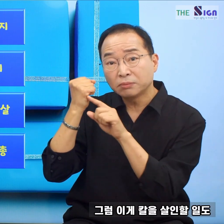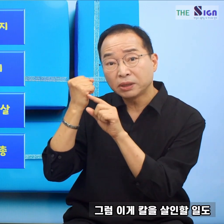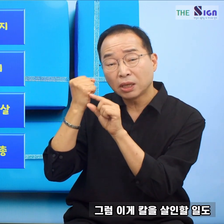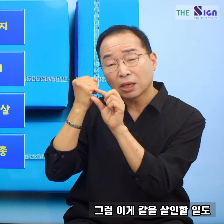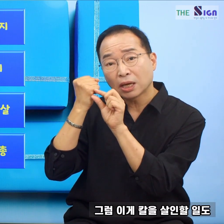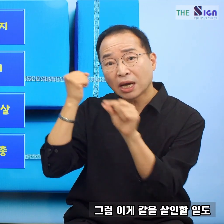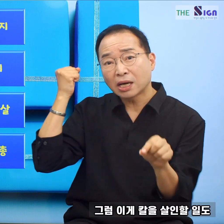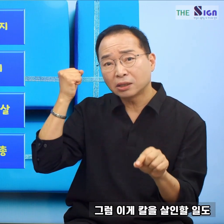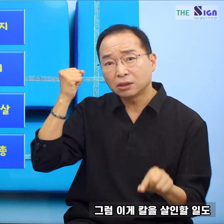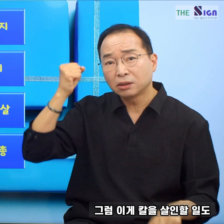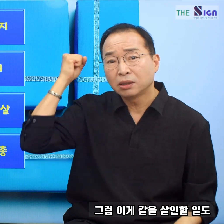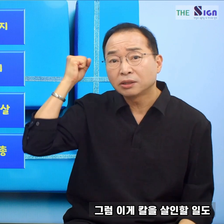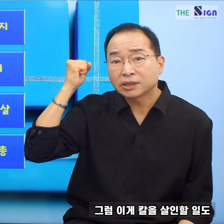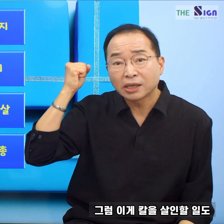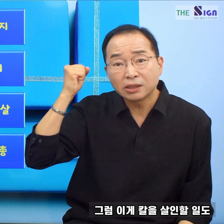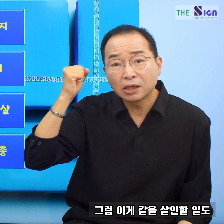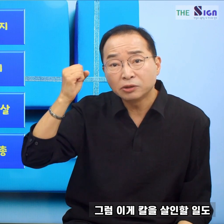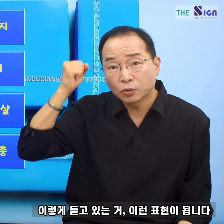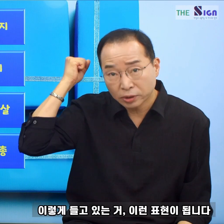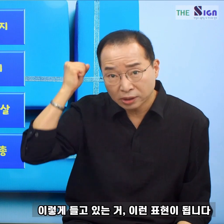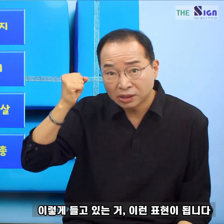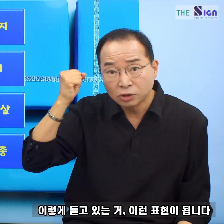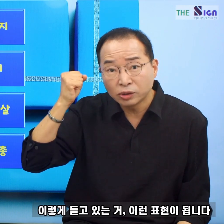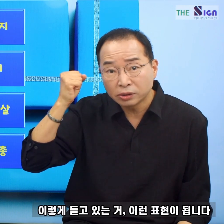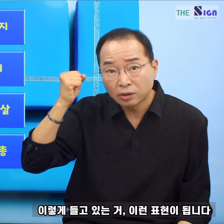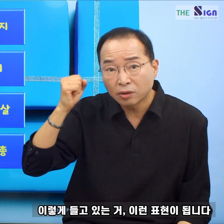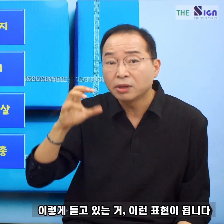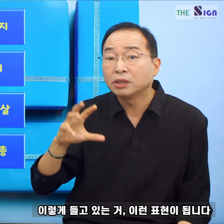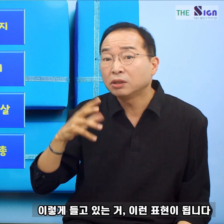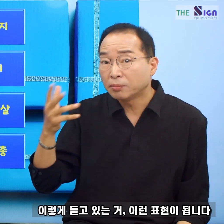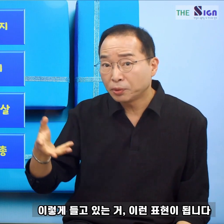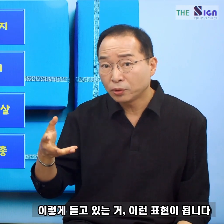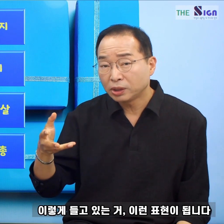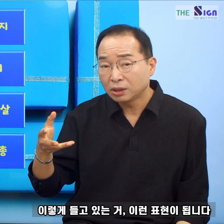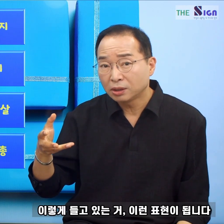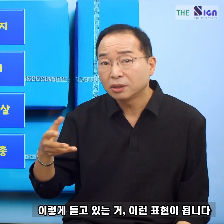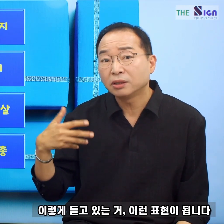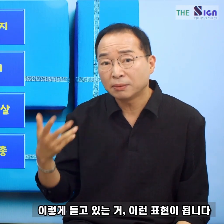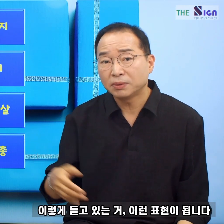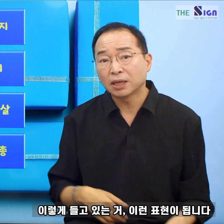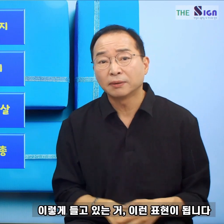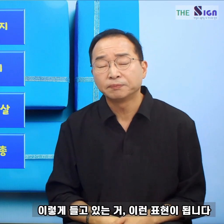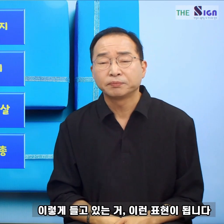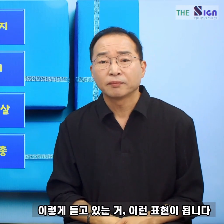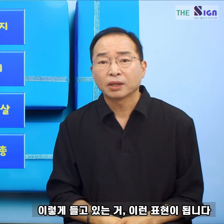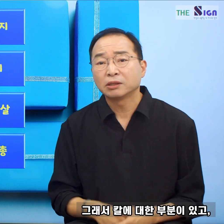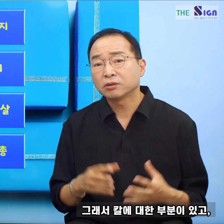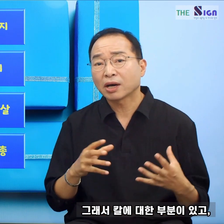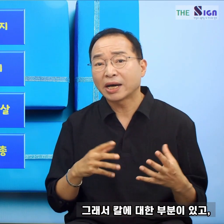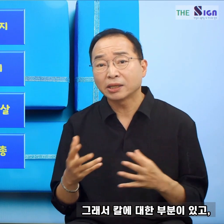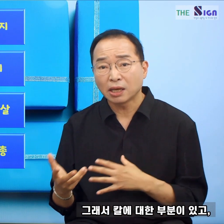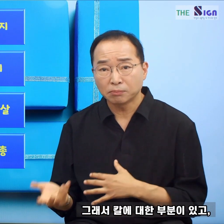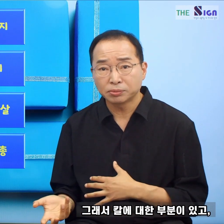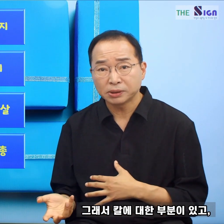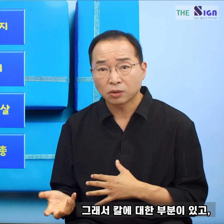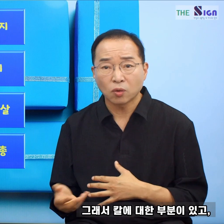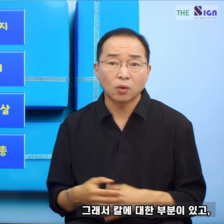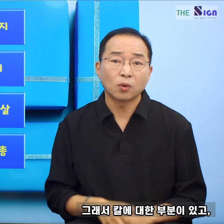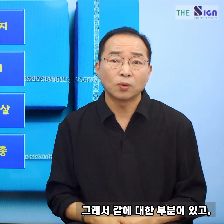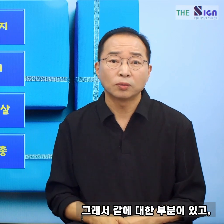이게 칼을 살인할 도 이렇게 들고 있는 거 이런 표현이 됩니다. 그래서 칼에 대한 부분이 있고